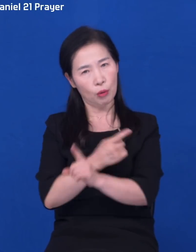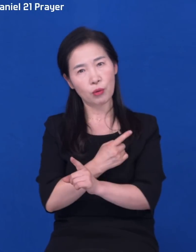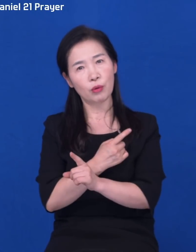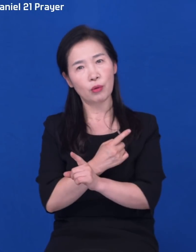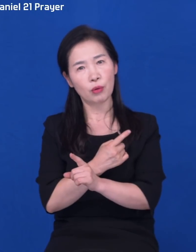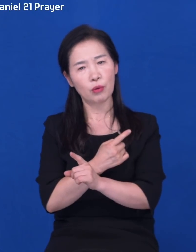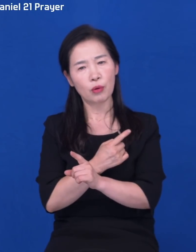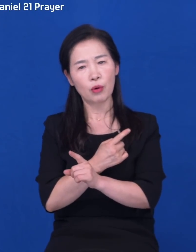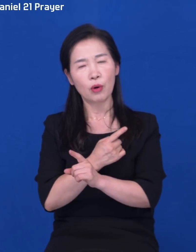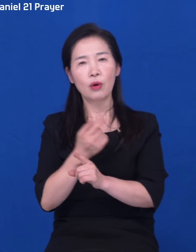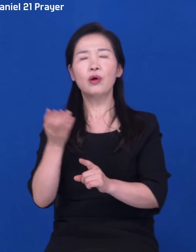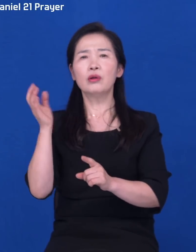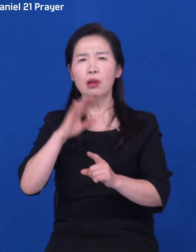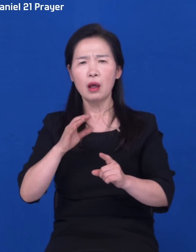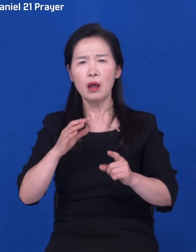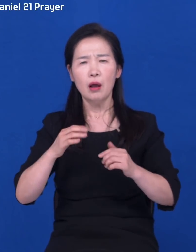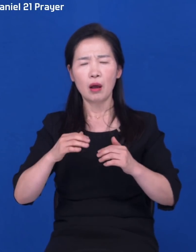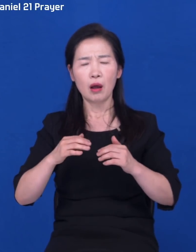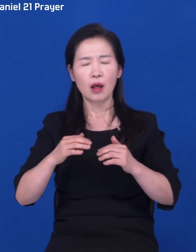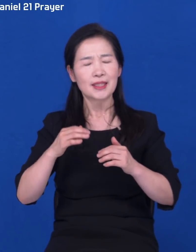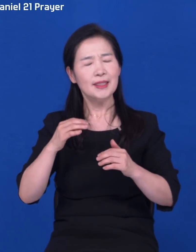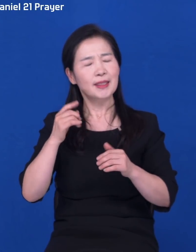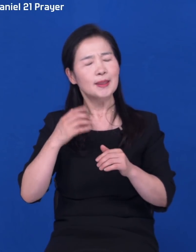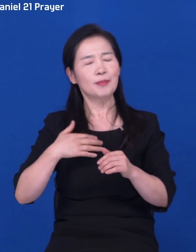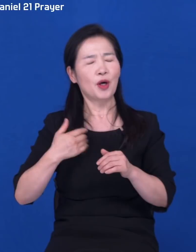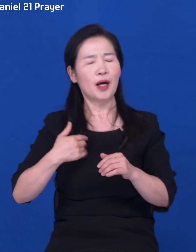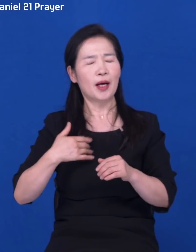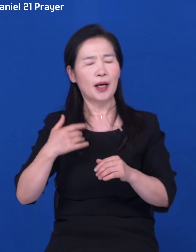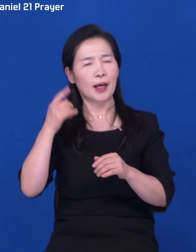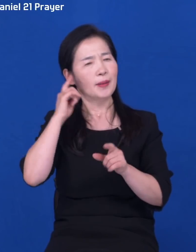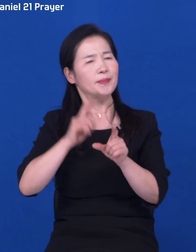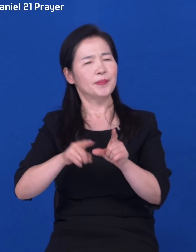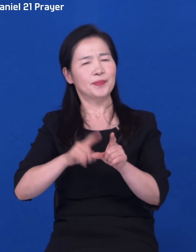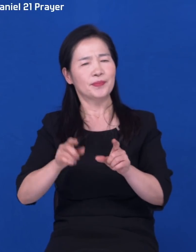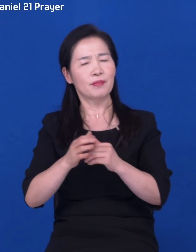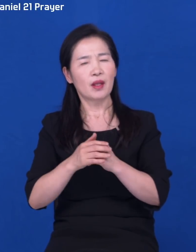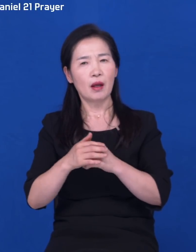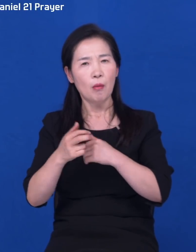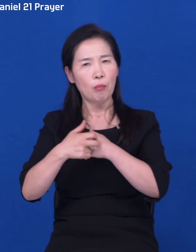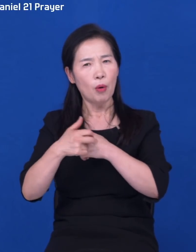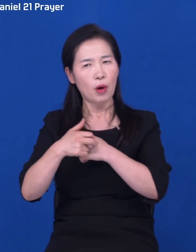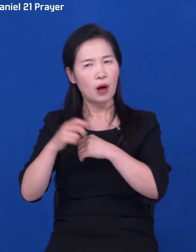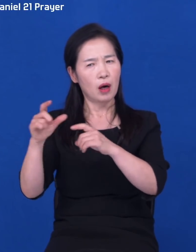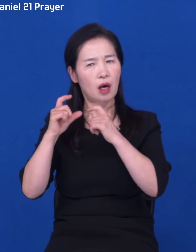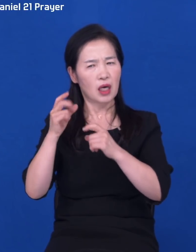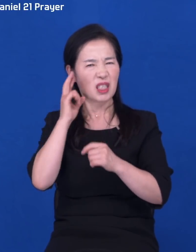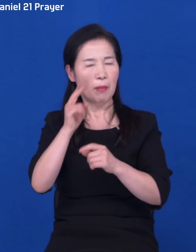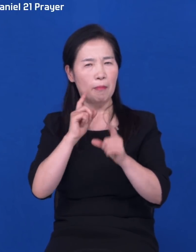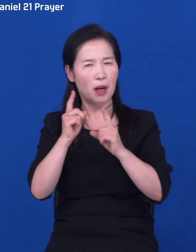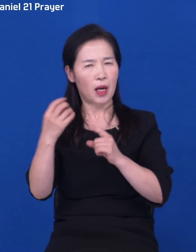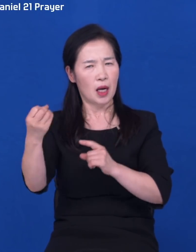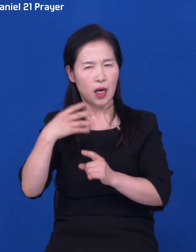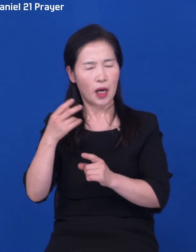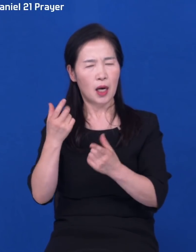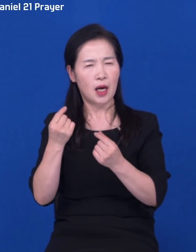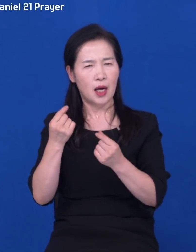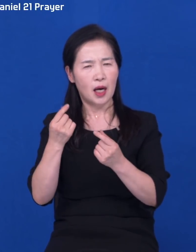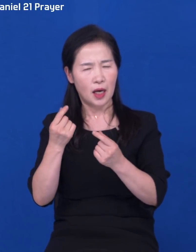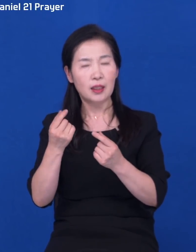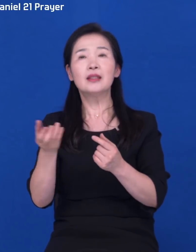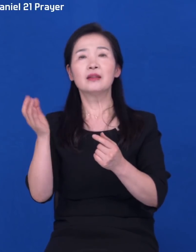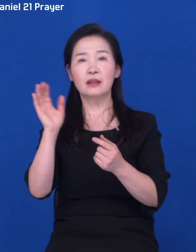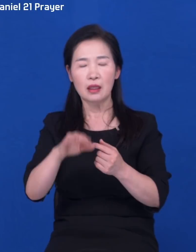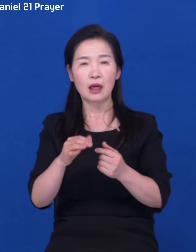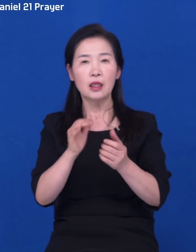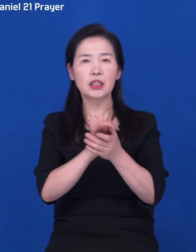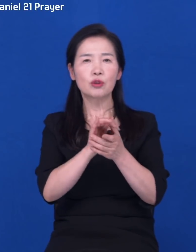그런데 그것조차도 모르는 척하고 왠지 병원 가면 심한 소리 들 것 같다는 예감에 못 갔는데, 친구 엄마가